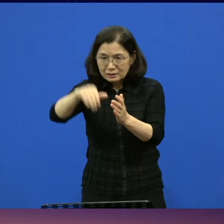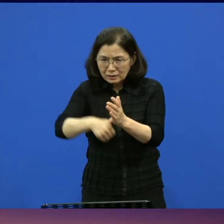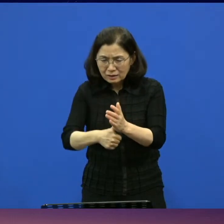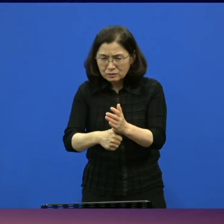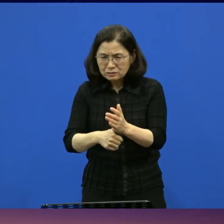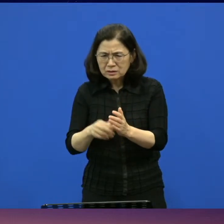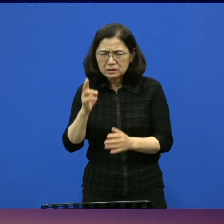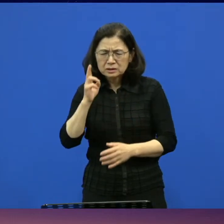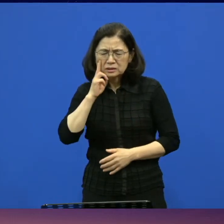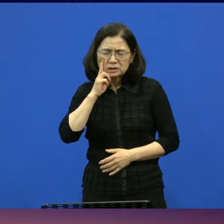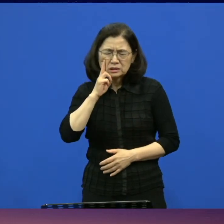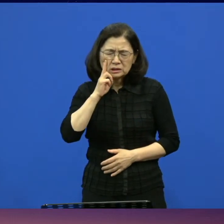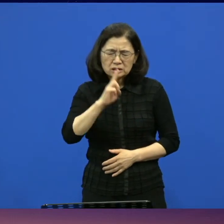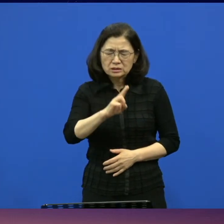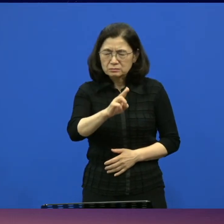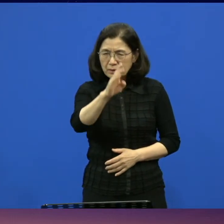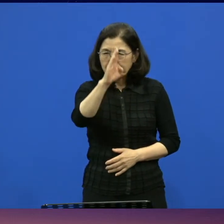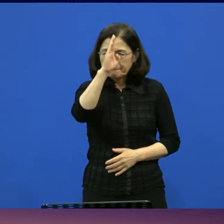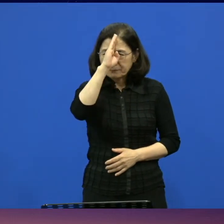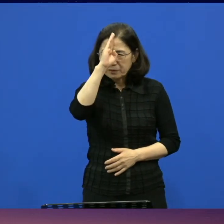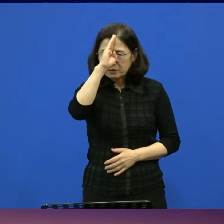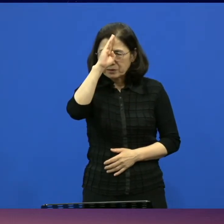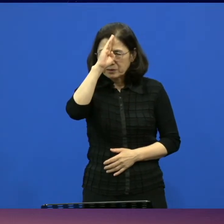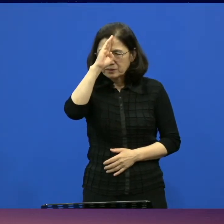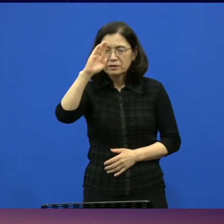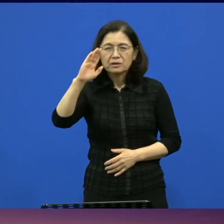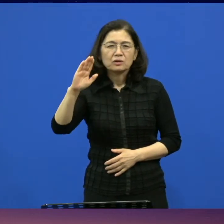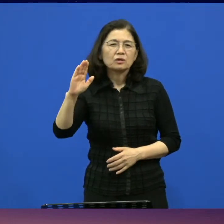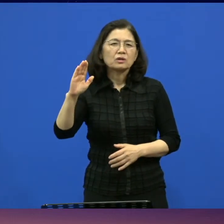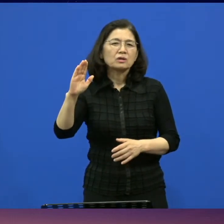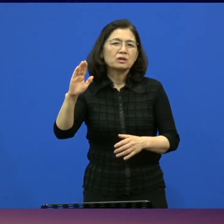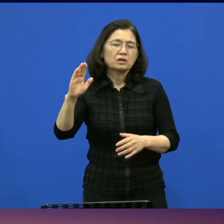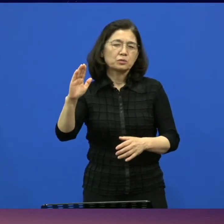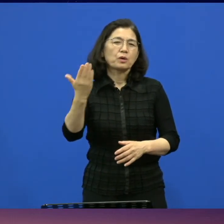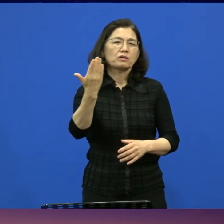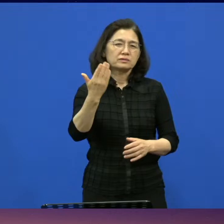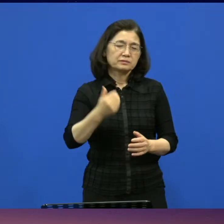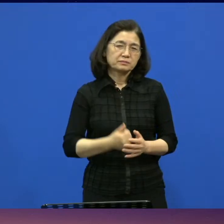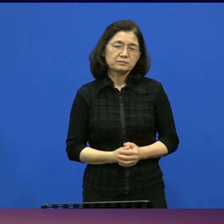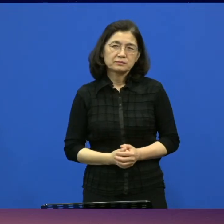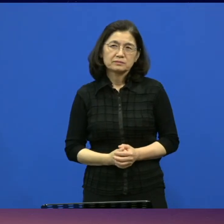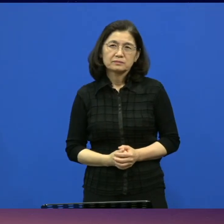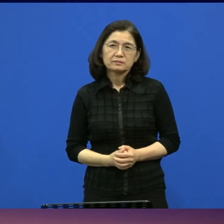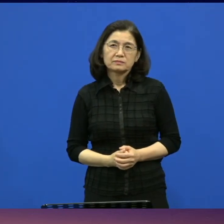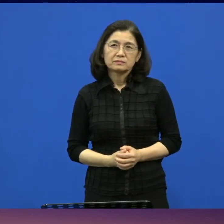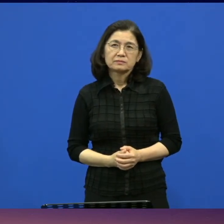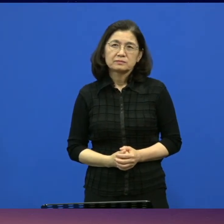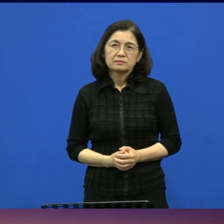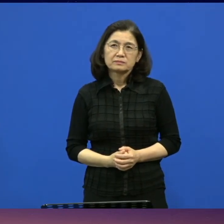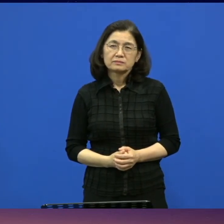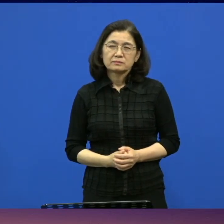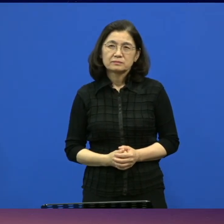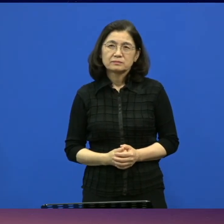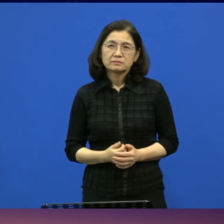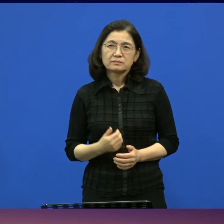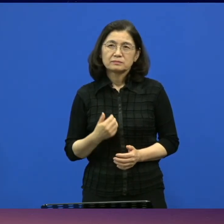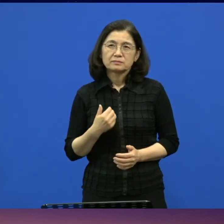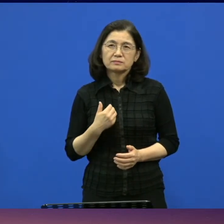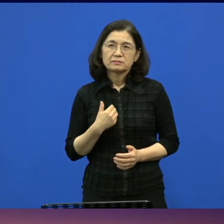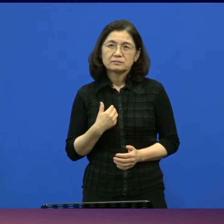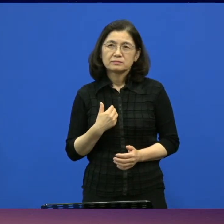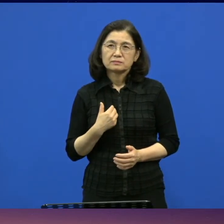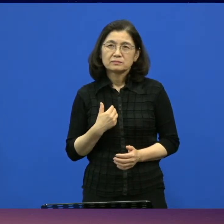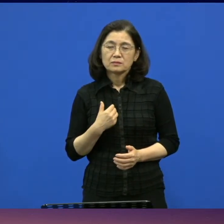알 때는 이미 내가 중증이라고. 그러니까 보통 때는 모르고 있었던 거예요. 내가 한센병인지 몰라요.